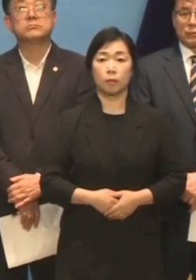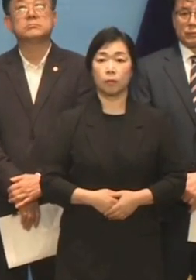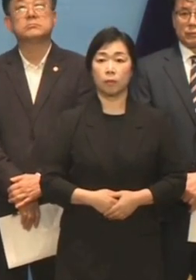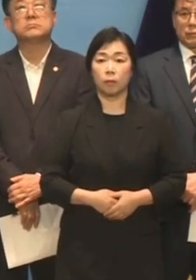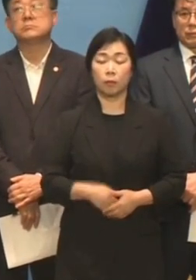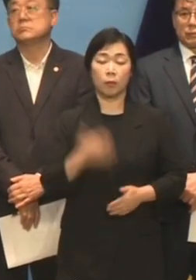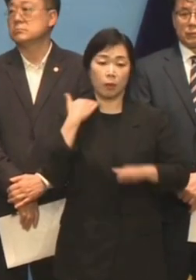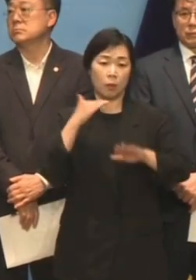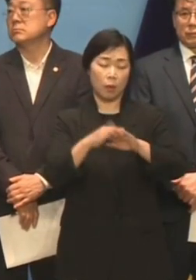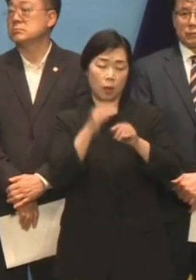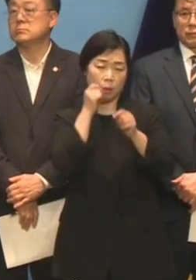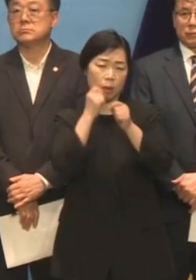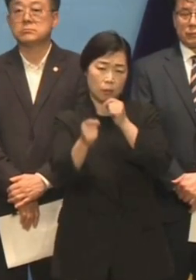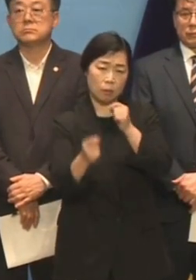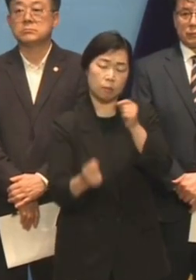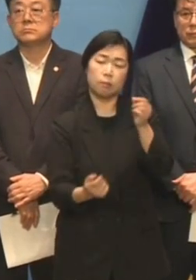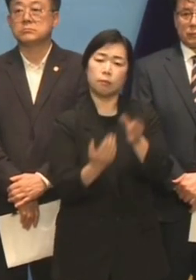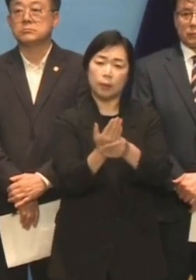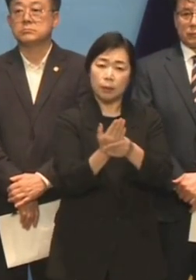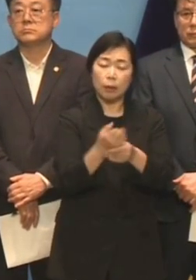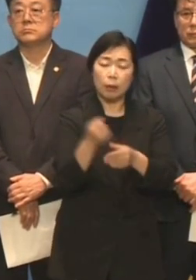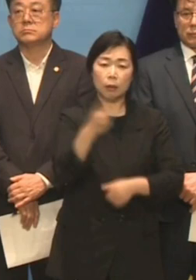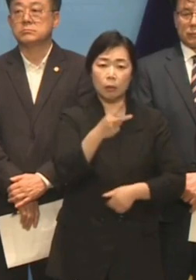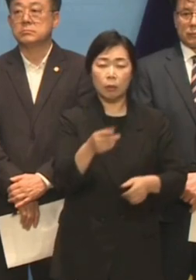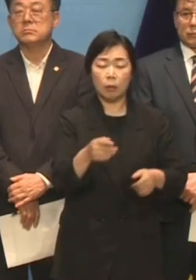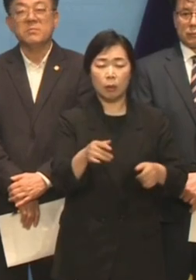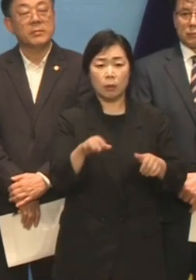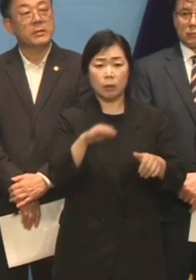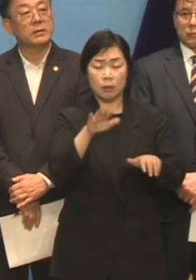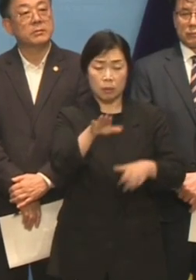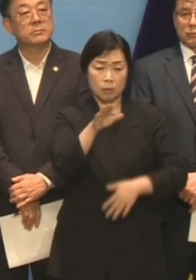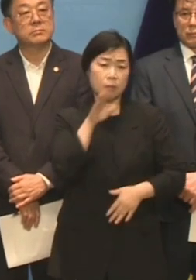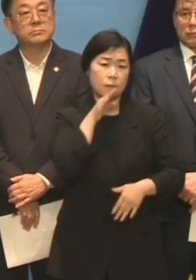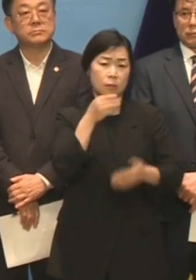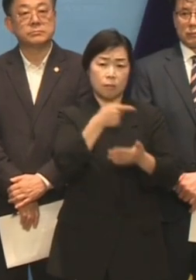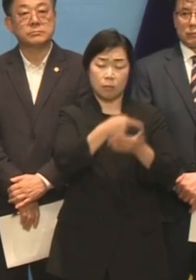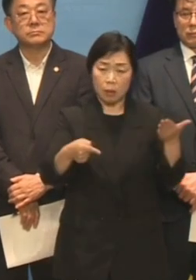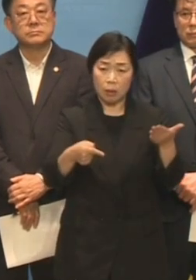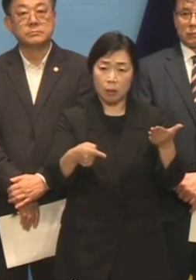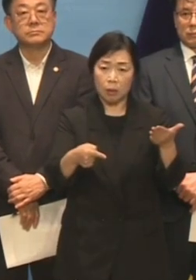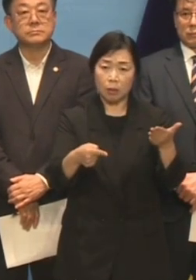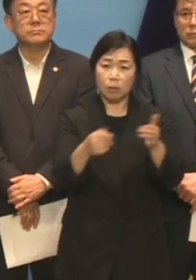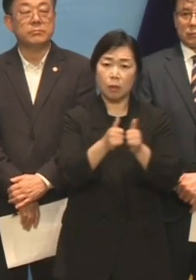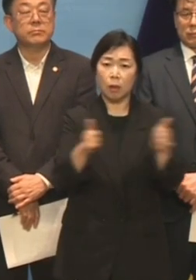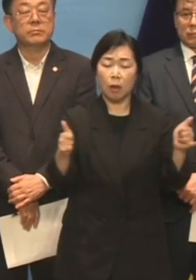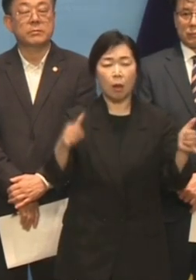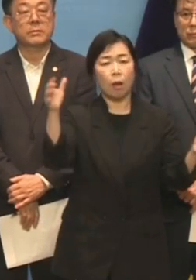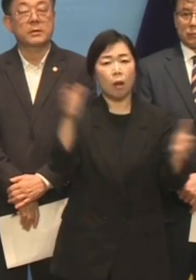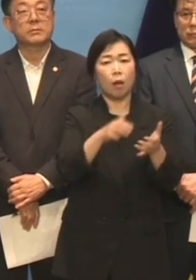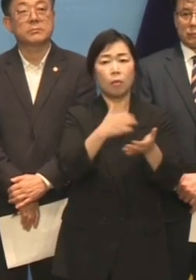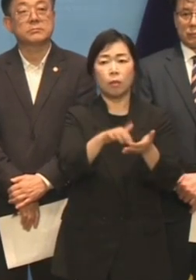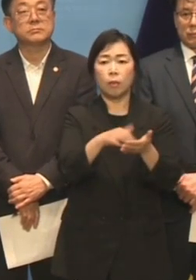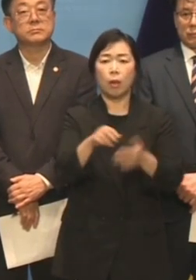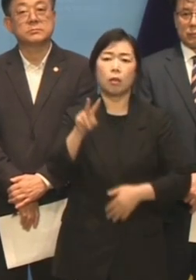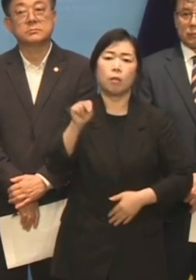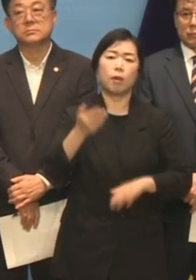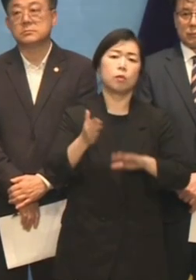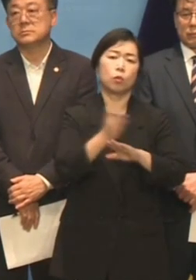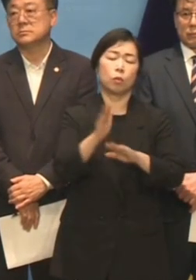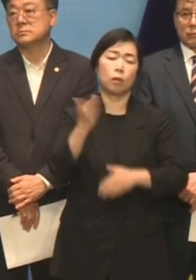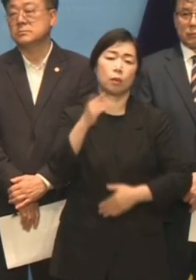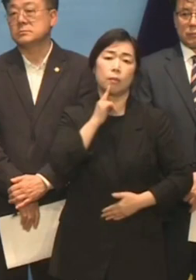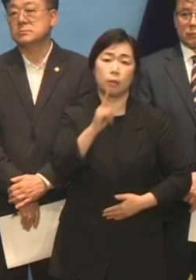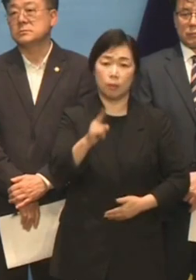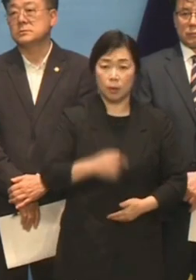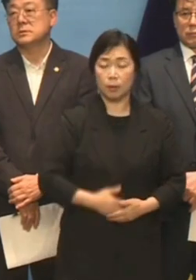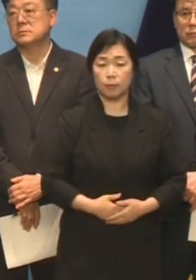예, 전세 사기 깡통주택 피해자들이 임대사업자를 기준으로만 해도 2만 세대를 넘고 있습니다.